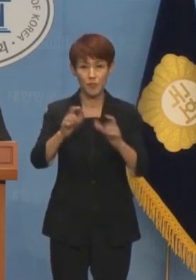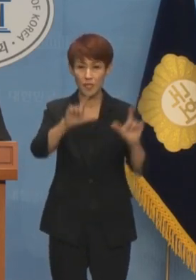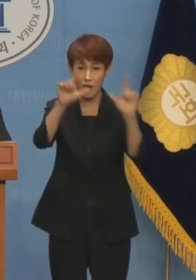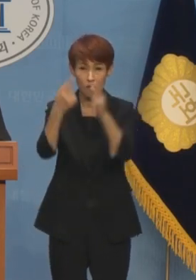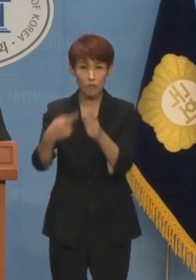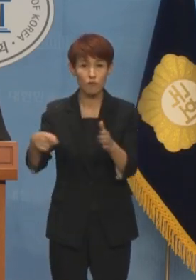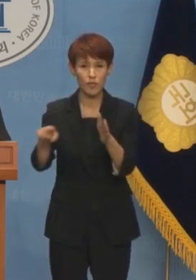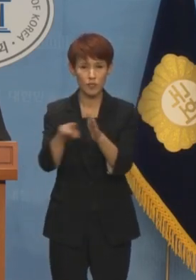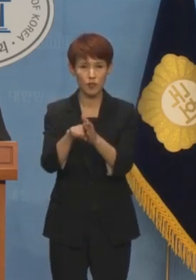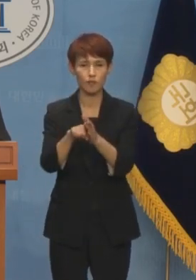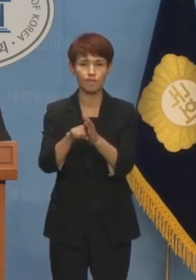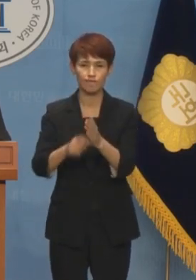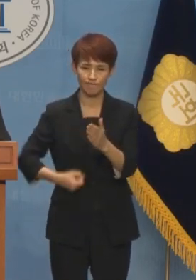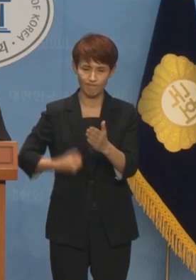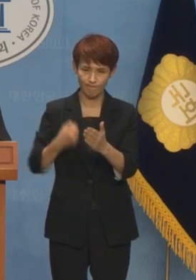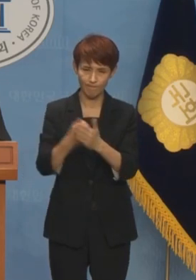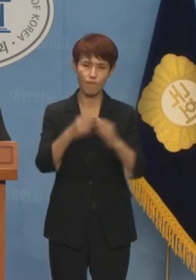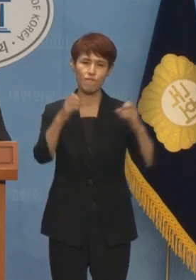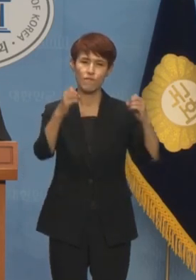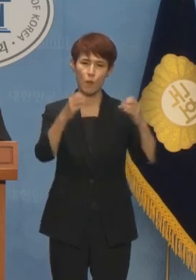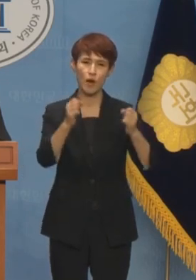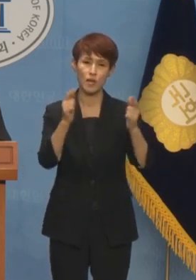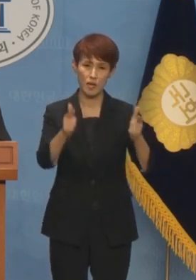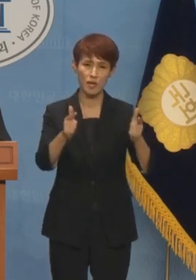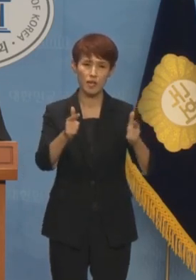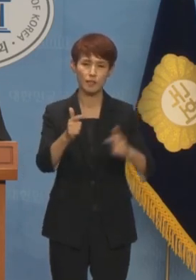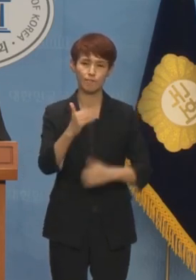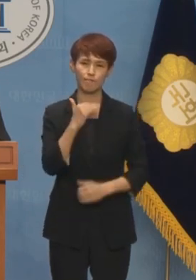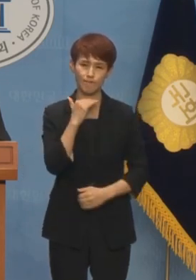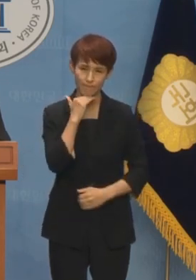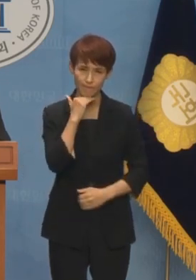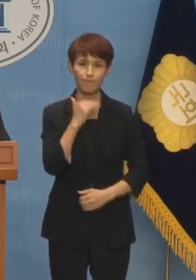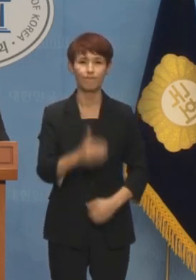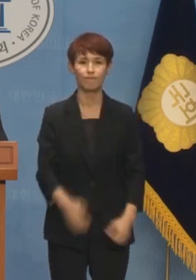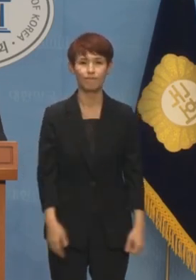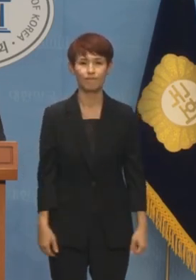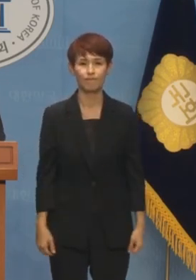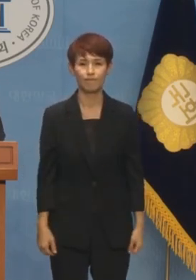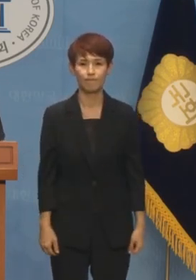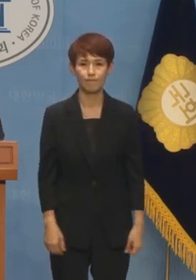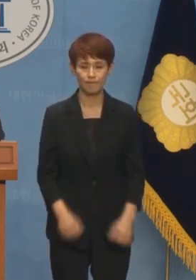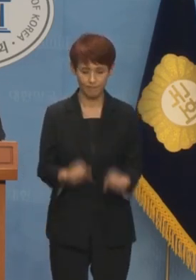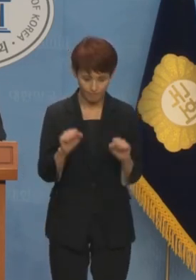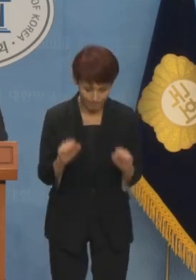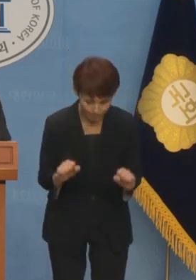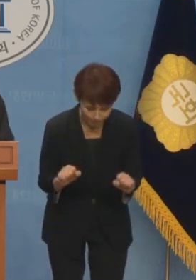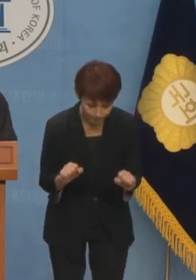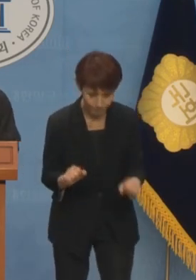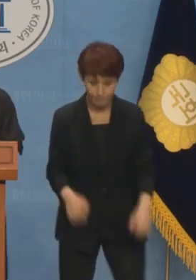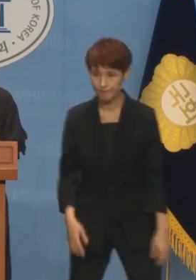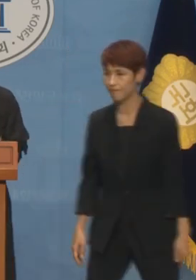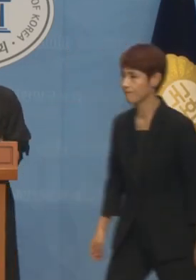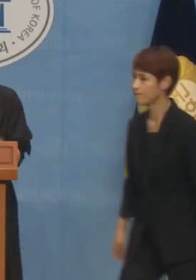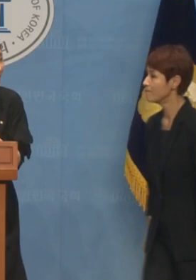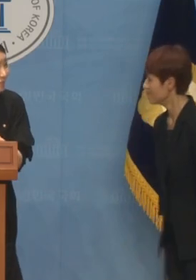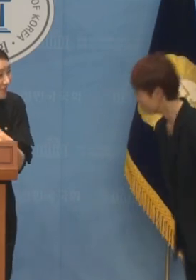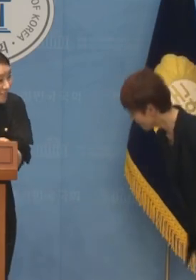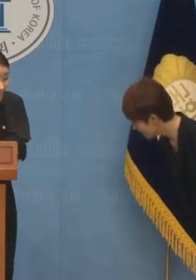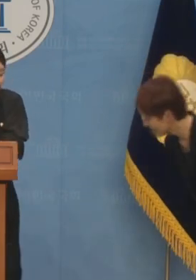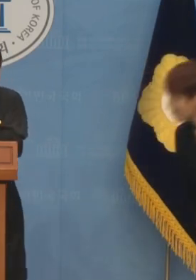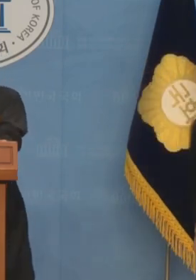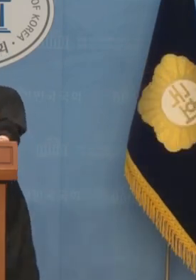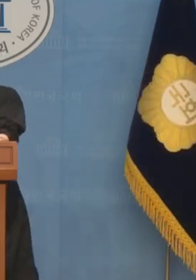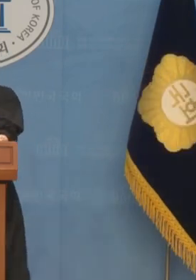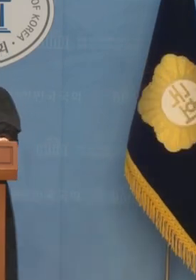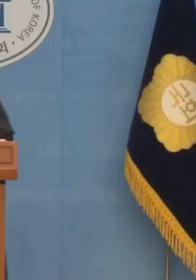위한 담대한 대화의 기회가 될 수 있기를 기대합니다. 이상입니다. 네,